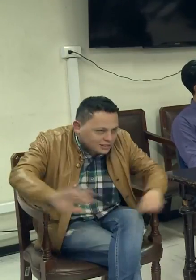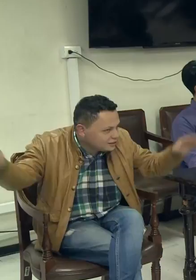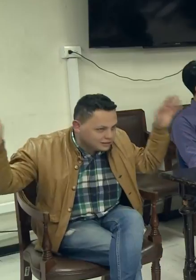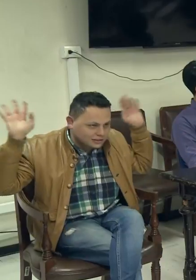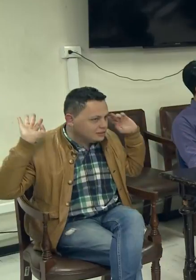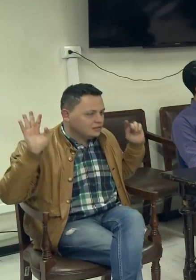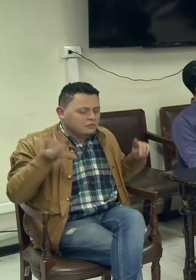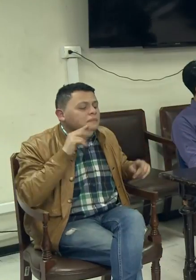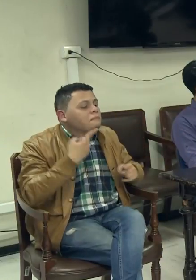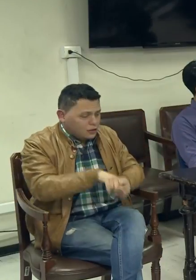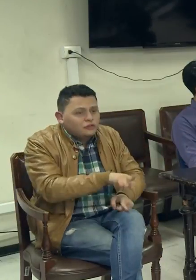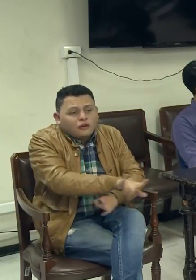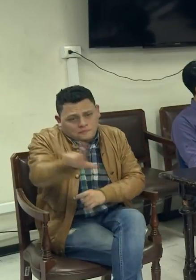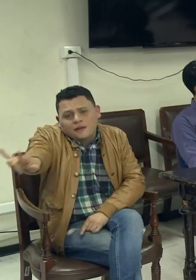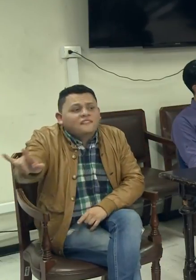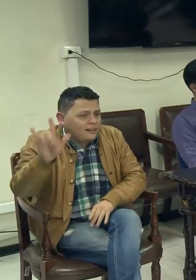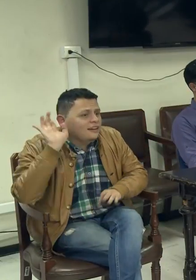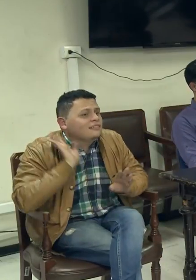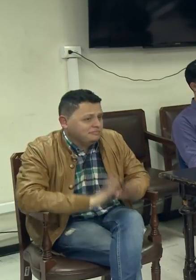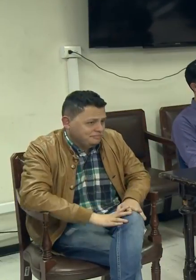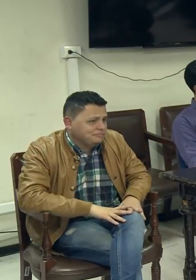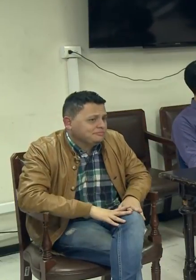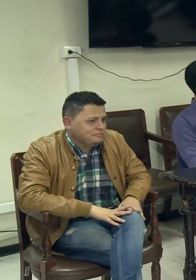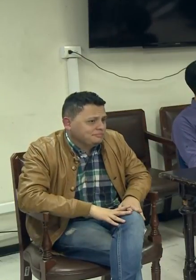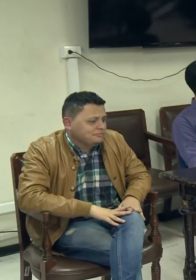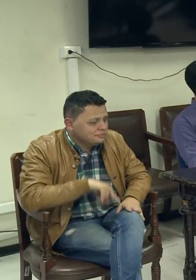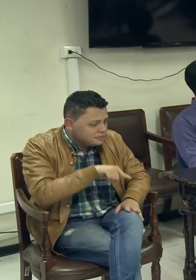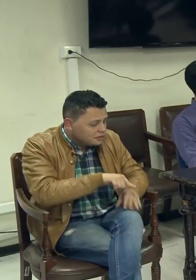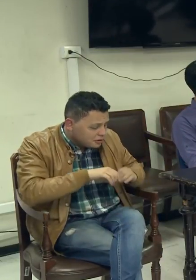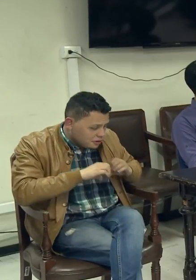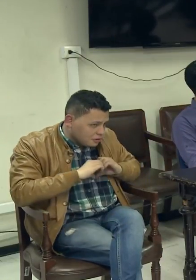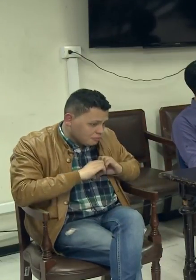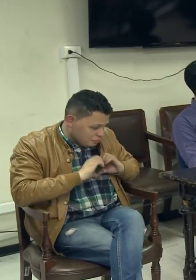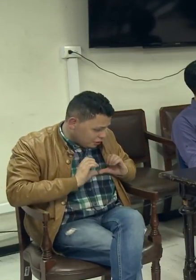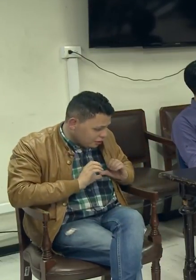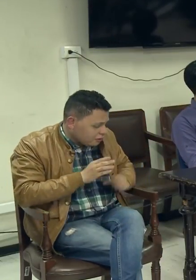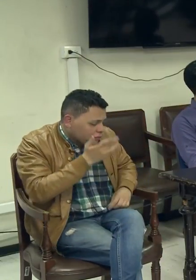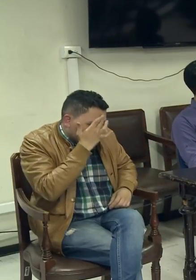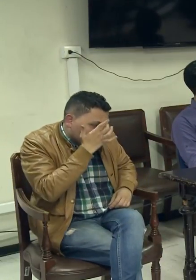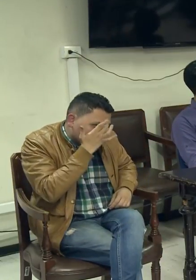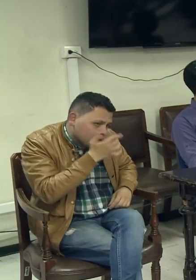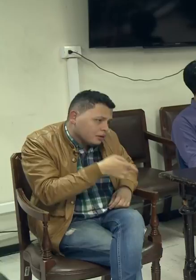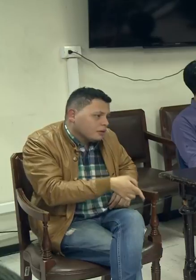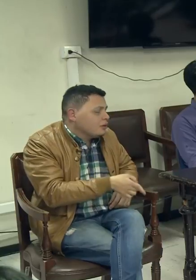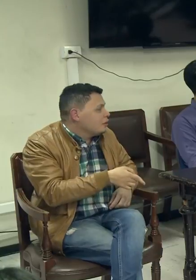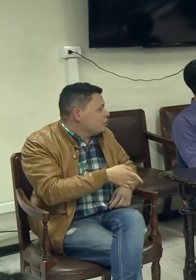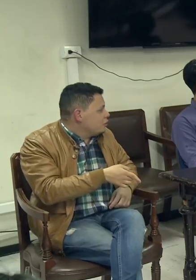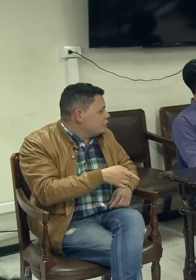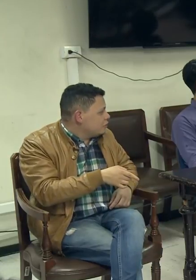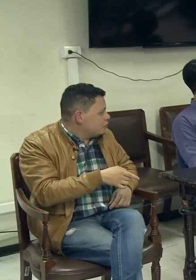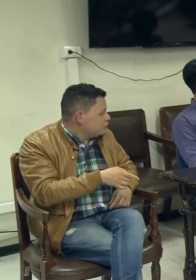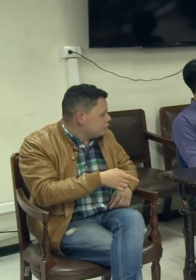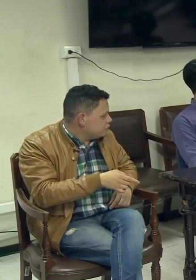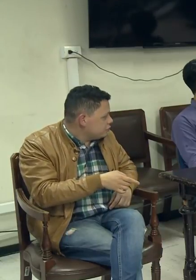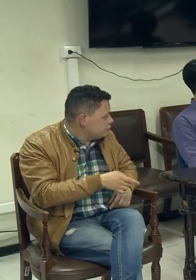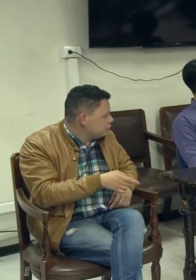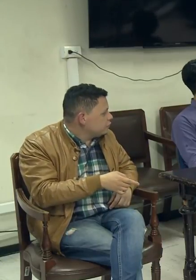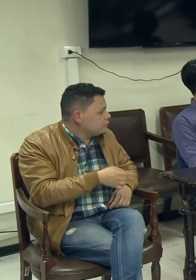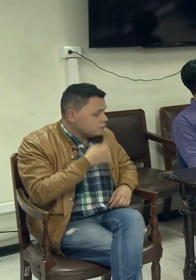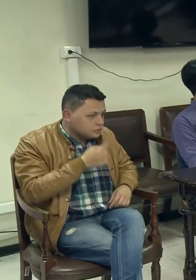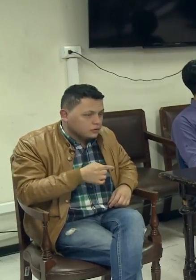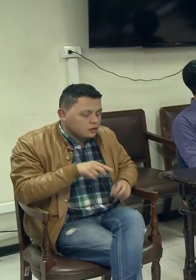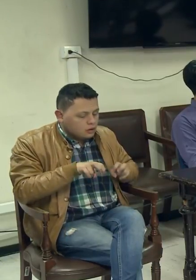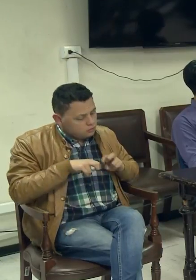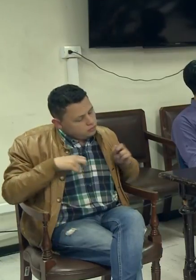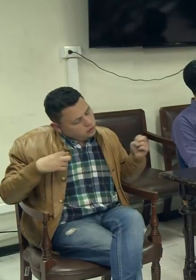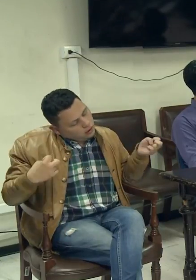Pero lo amaba. Y entonces, corazoncito roto, porque ella, al ir al círculo